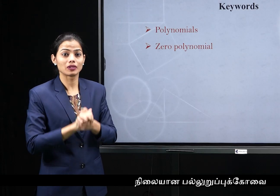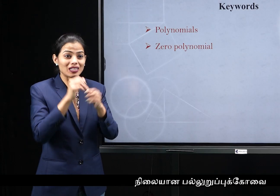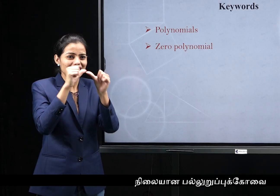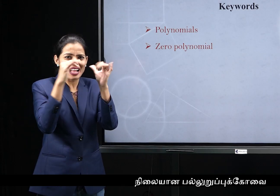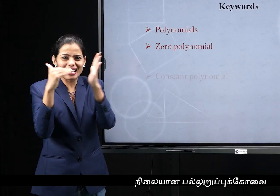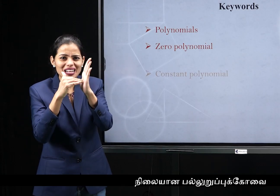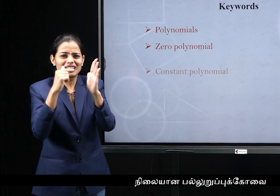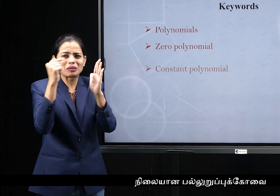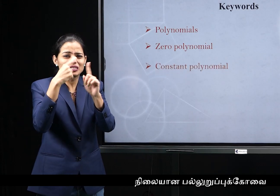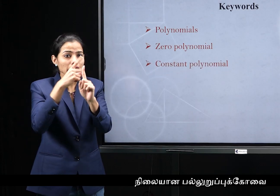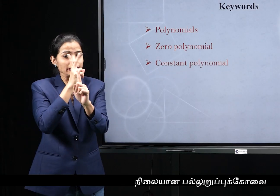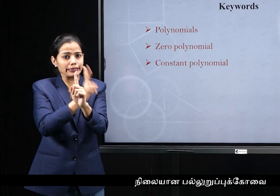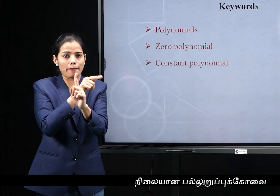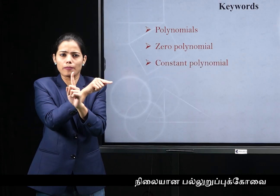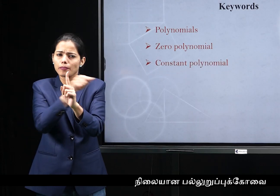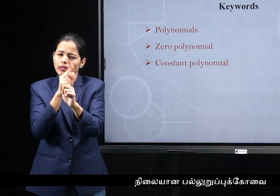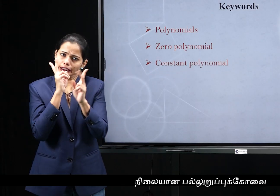நிலையான பல்லுறுப்புக்கோவை,